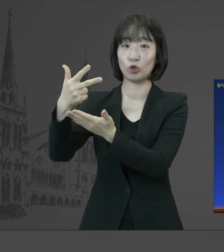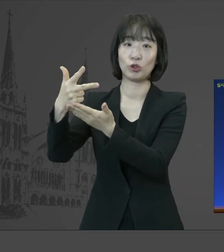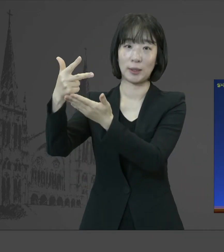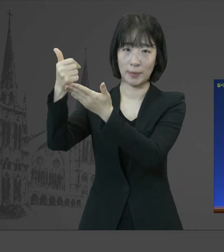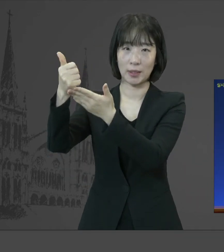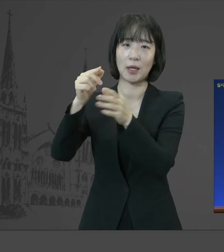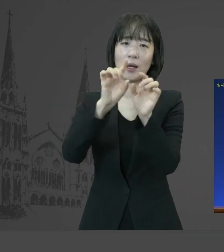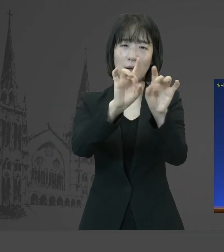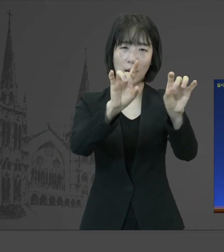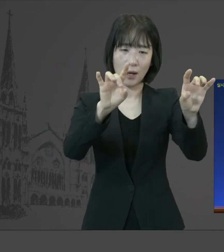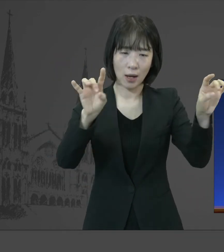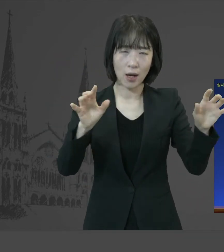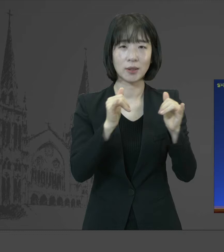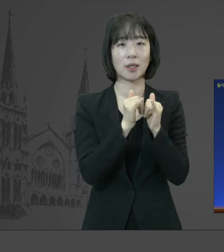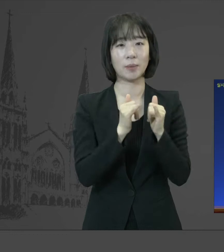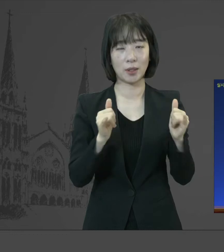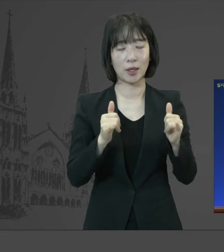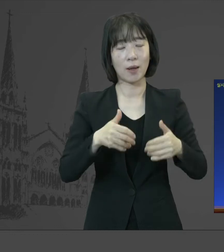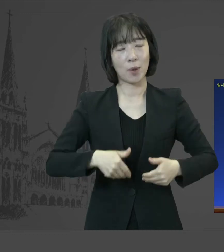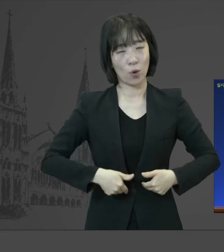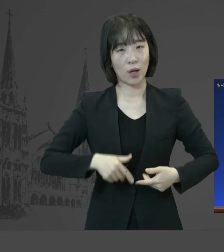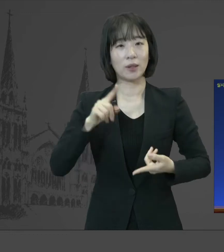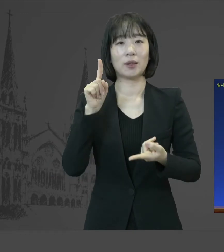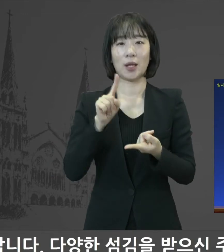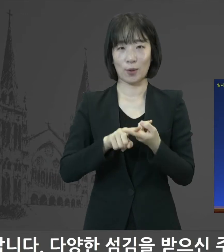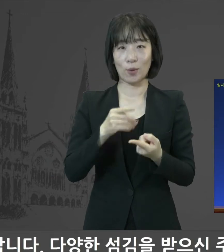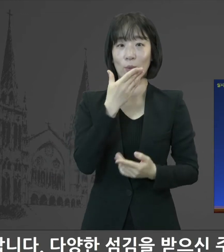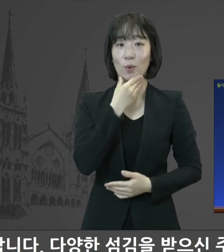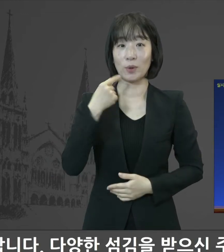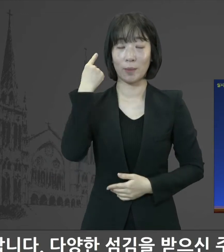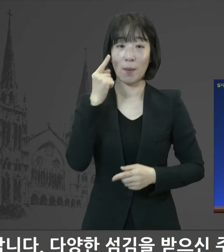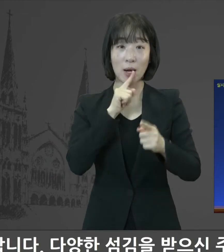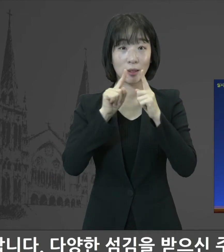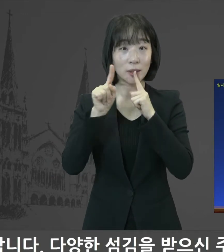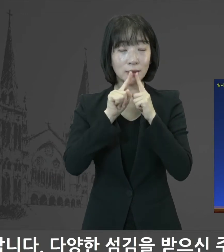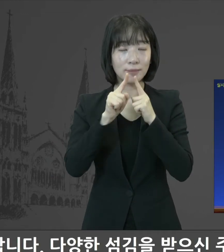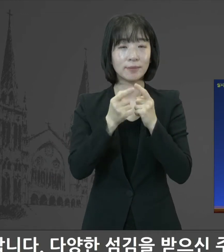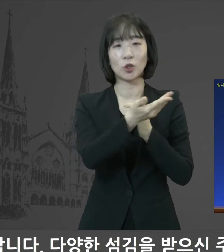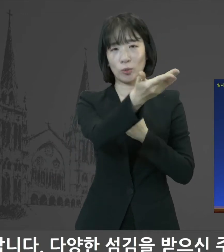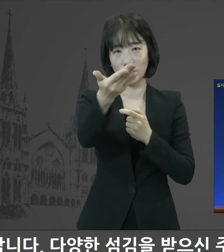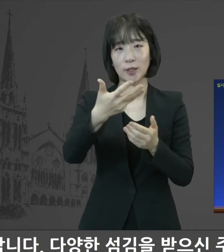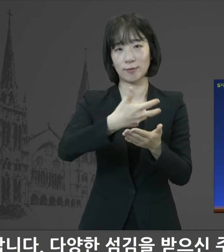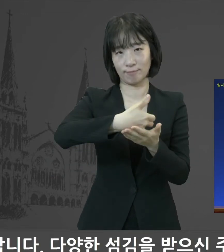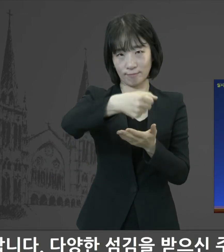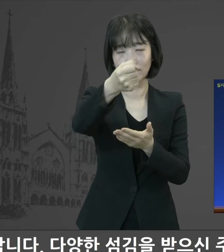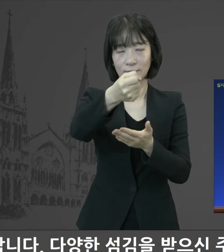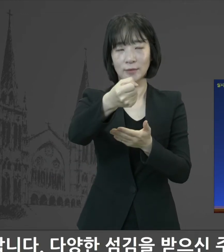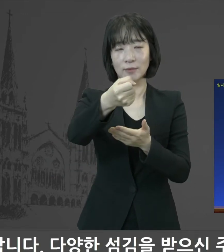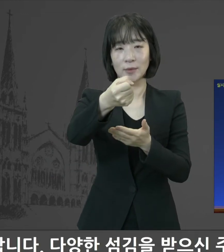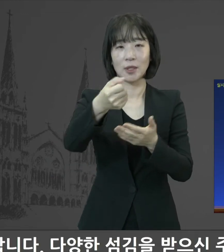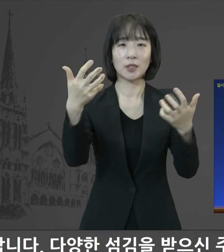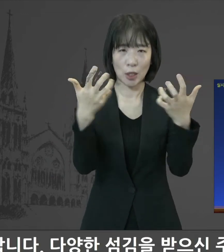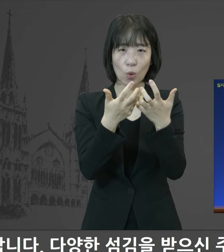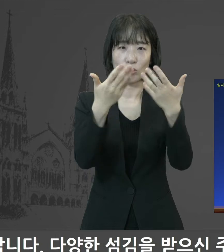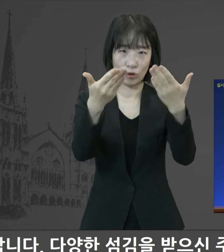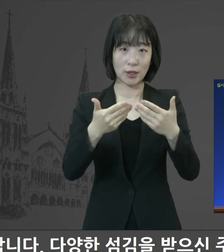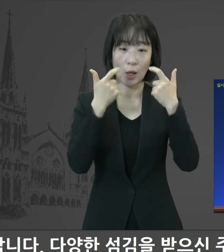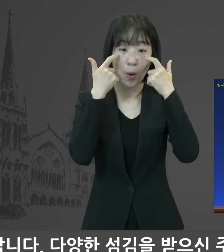각 사람에게 필요한 대로 복음의 말씀으로 채워주실 것을 소망 가운데 확신합니다.